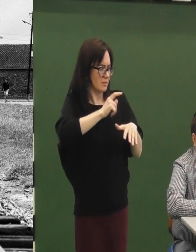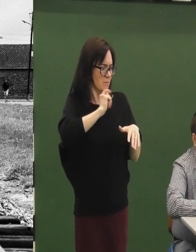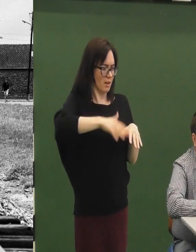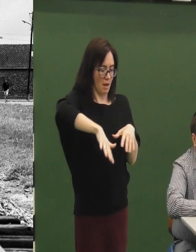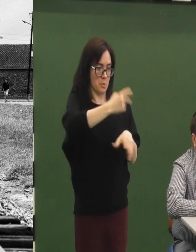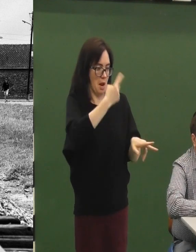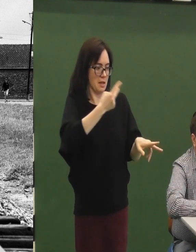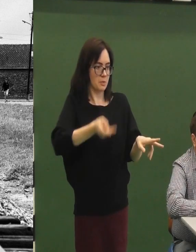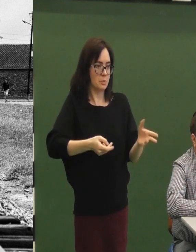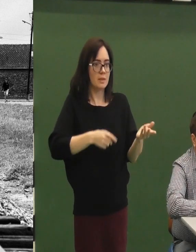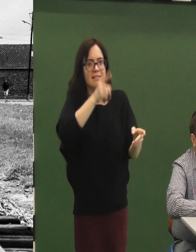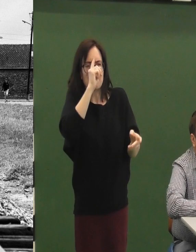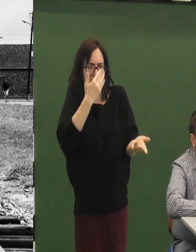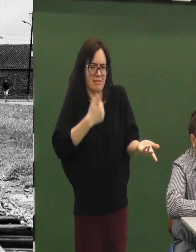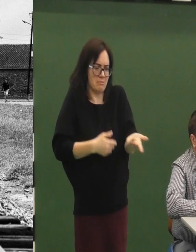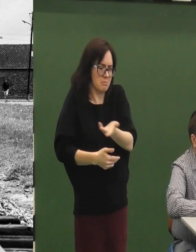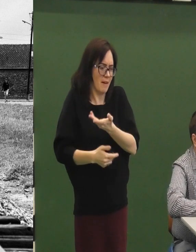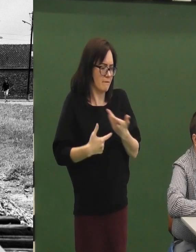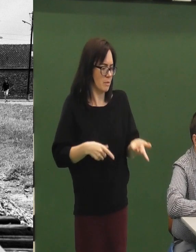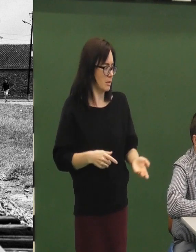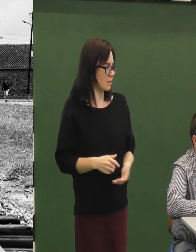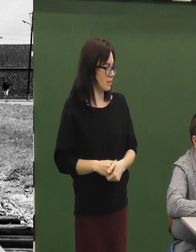összeszedett mindenféle emberek, akik